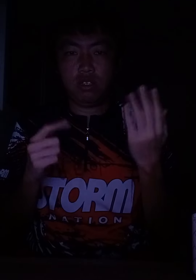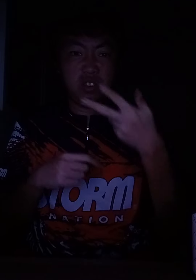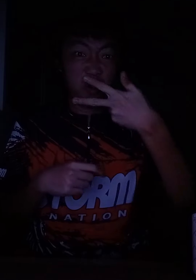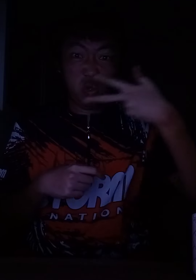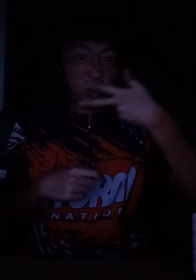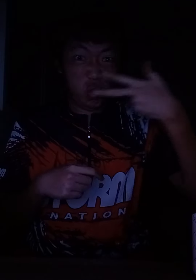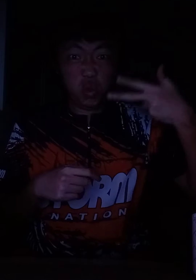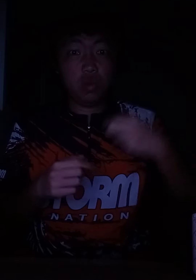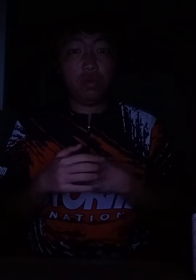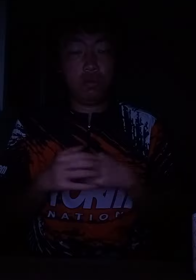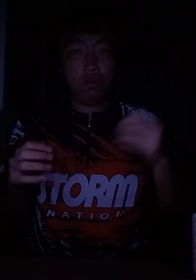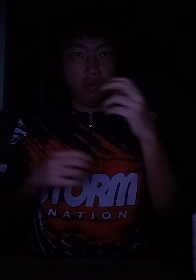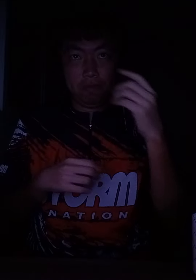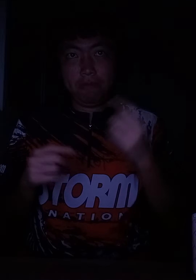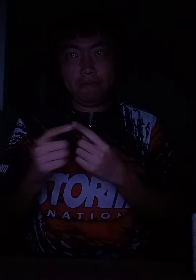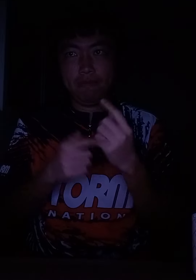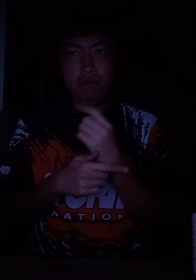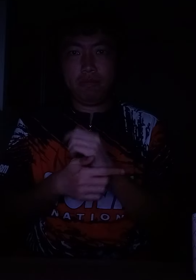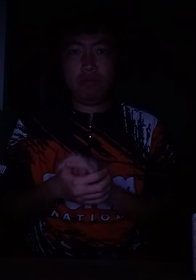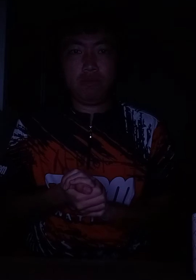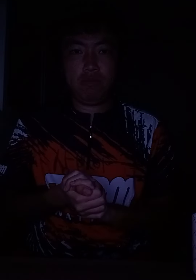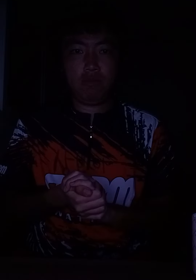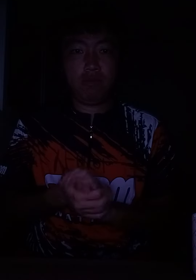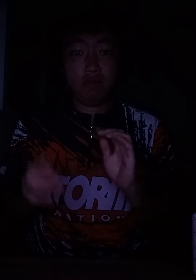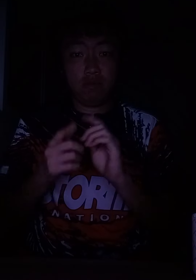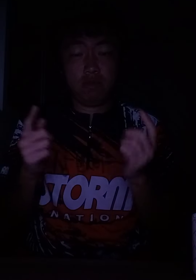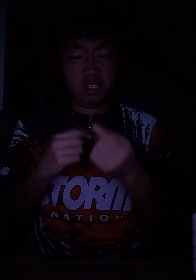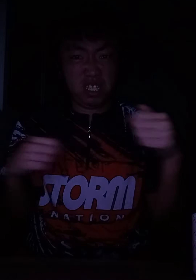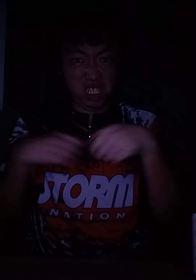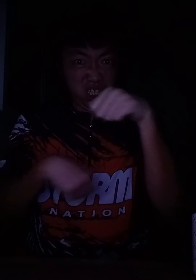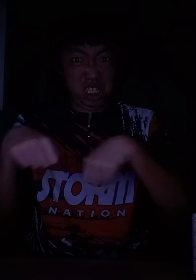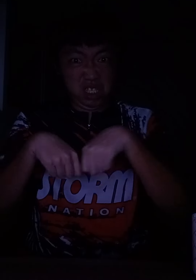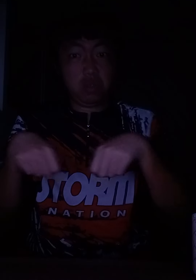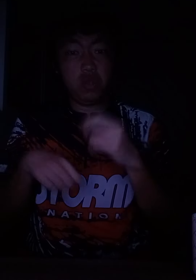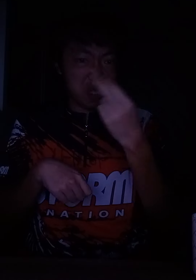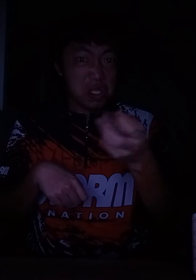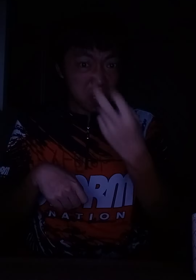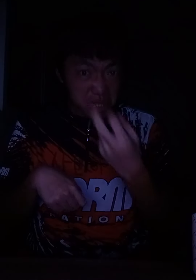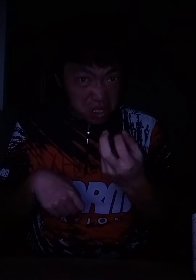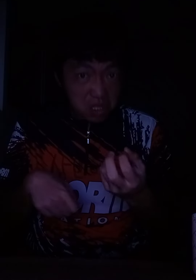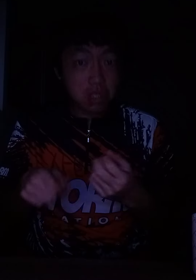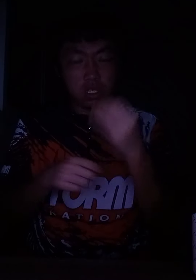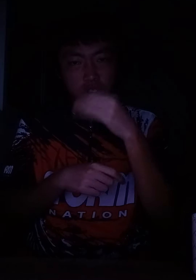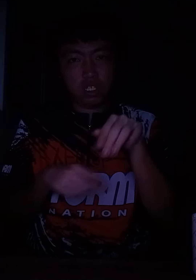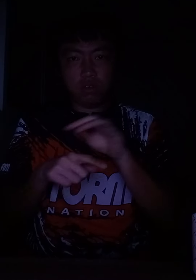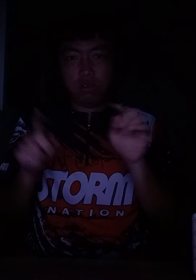것 자체로 과태료 부과 충분히 가능하고 실랑이를 벌이는 과정에서 욕설을 했다면 모욕 혐의로 형사 입건이